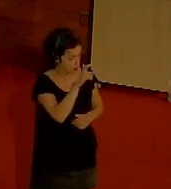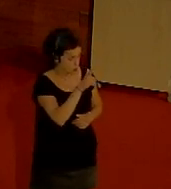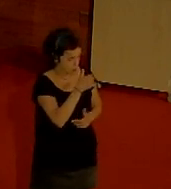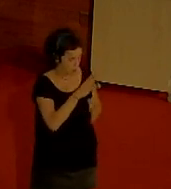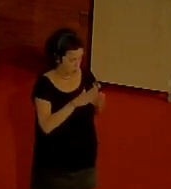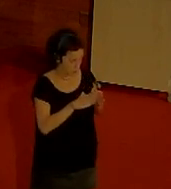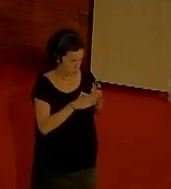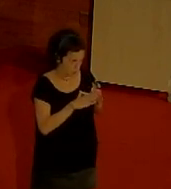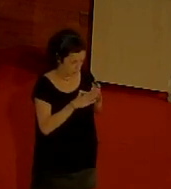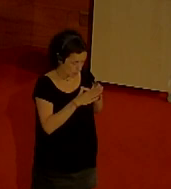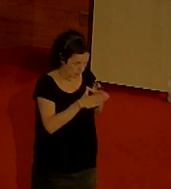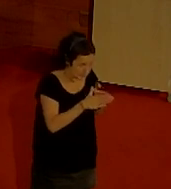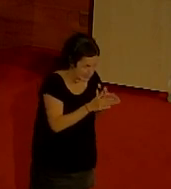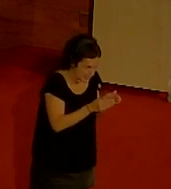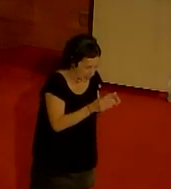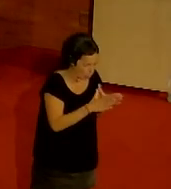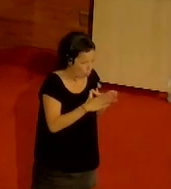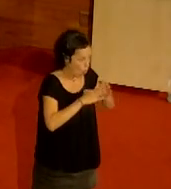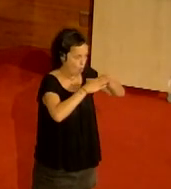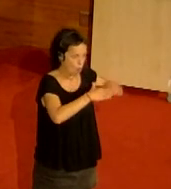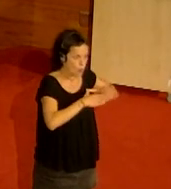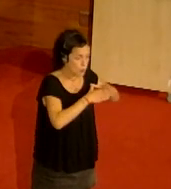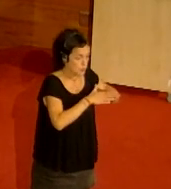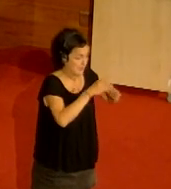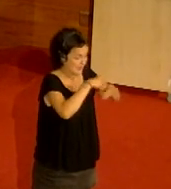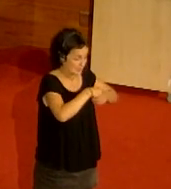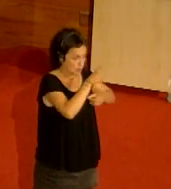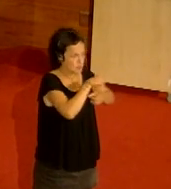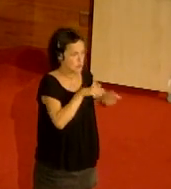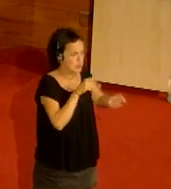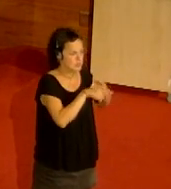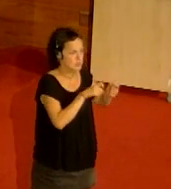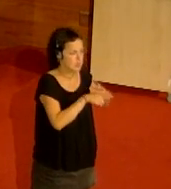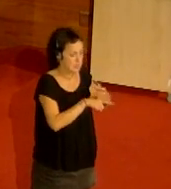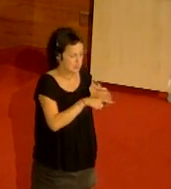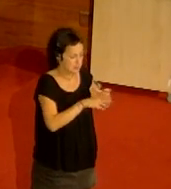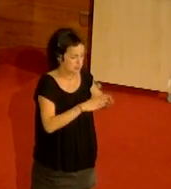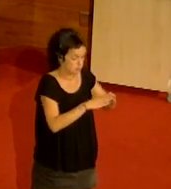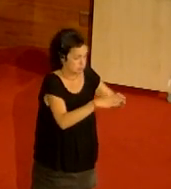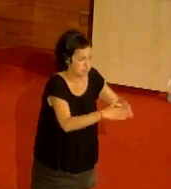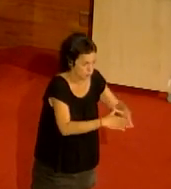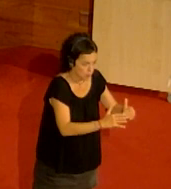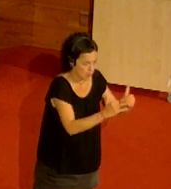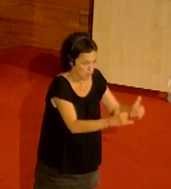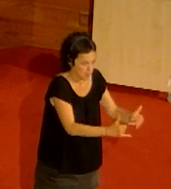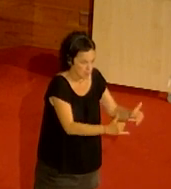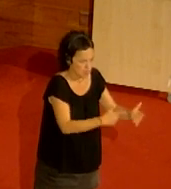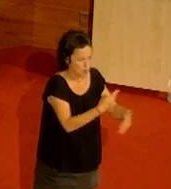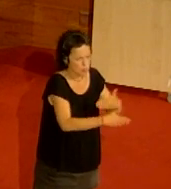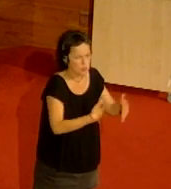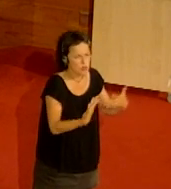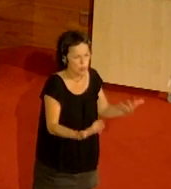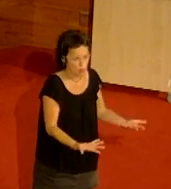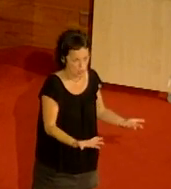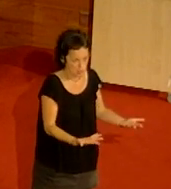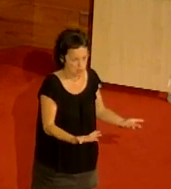o un buque o lo que sea con la gente migrante, ¿qué es lo que se hace? ¿Cómo, o sea, aparte de meterles en el campo de refugiados, o sea,